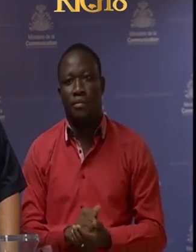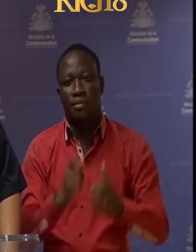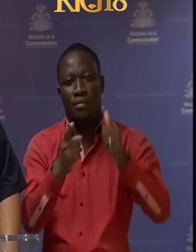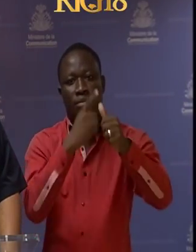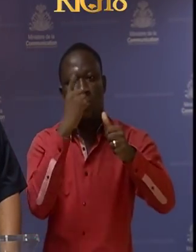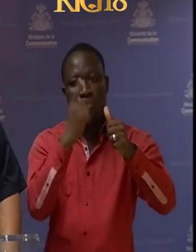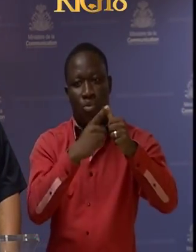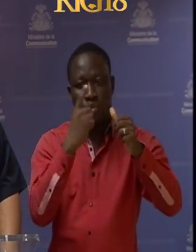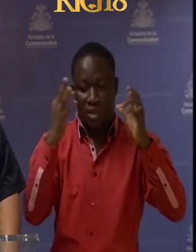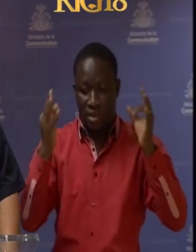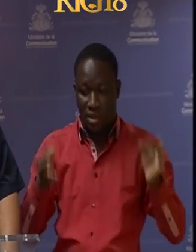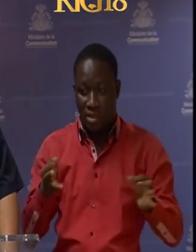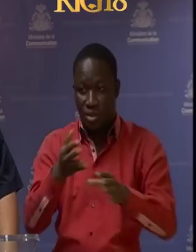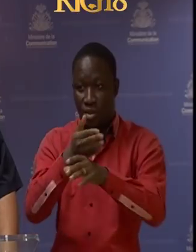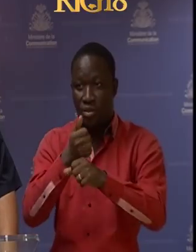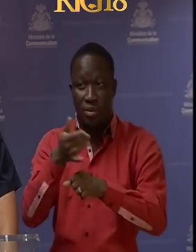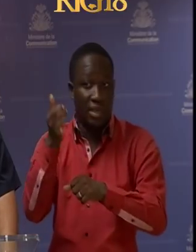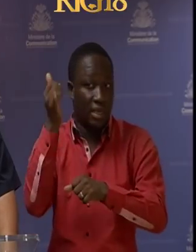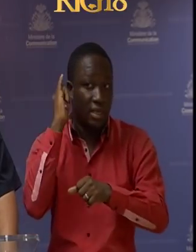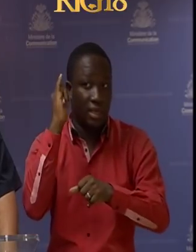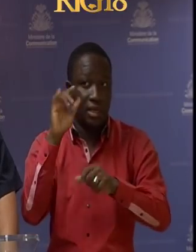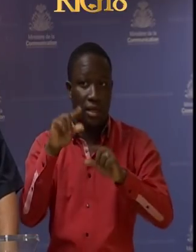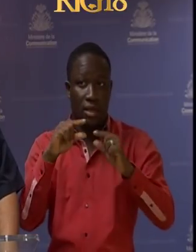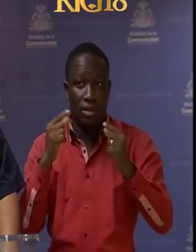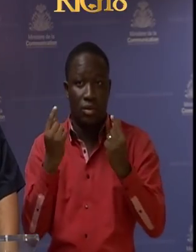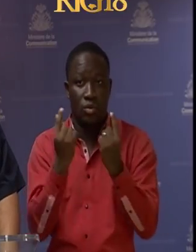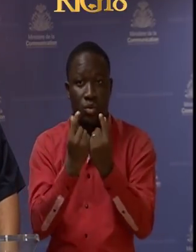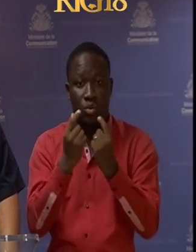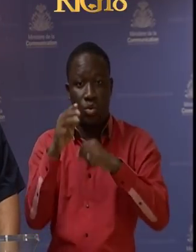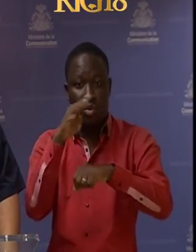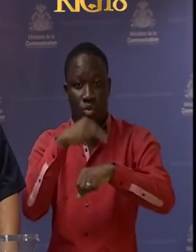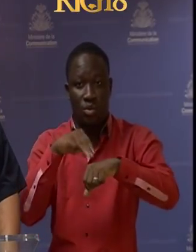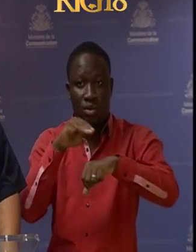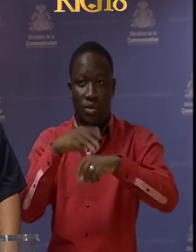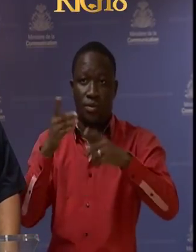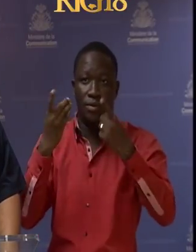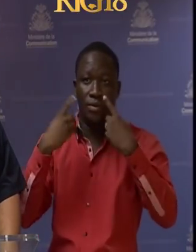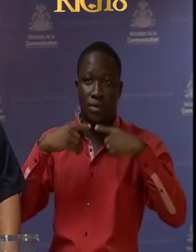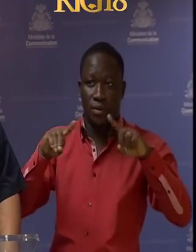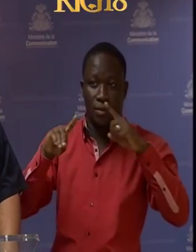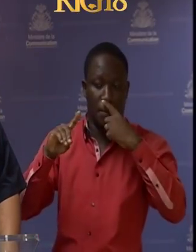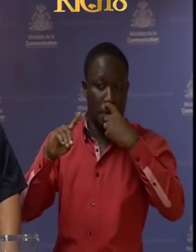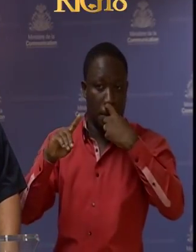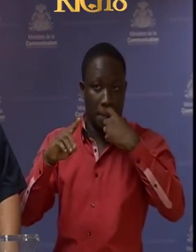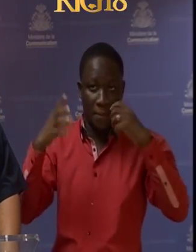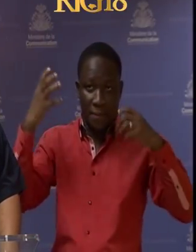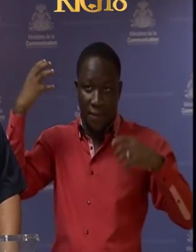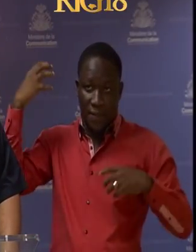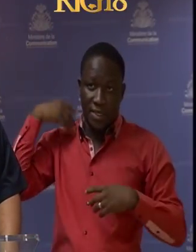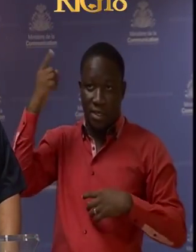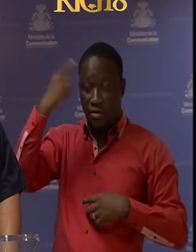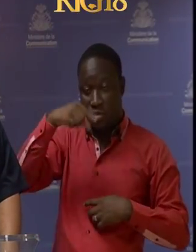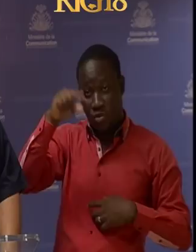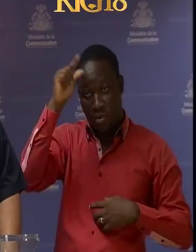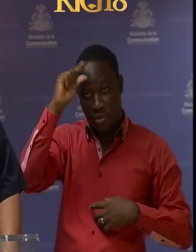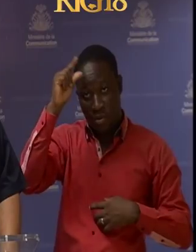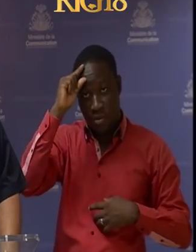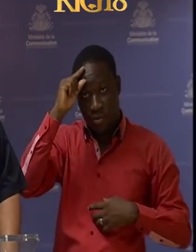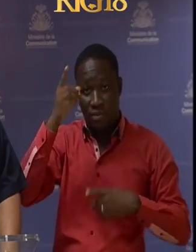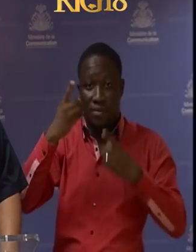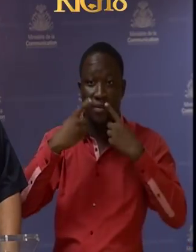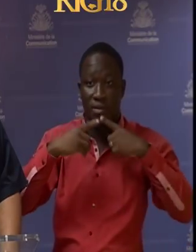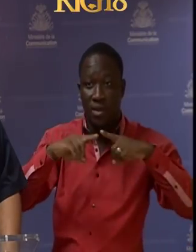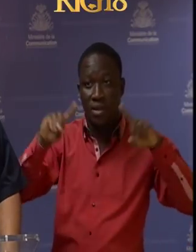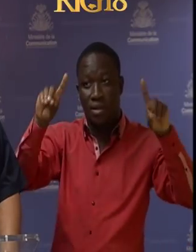Première disposition qu'il prend hier en Conseil des ministres, nous déclarer, alors président. Chef gouvernement